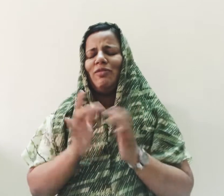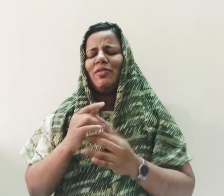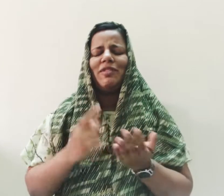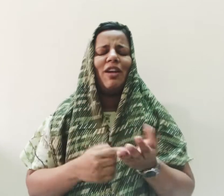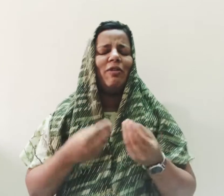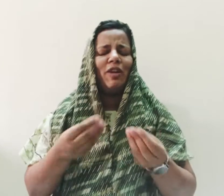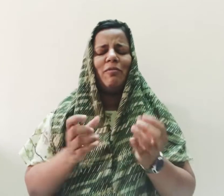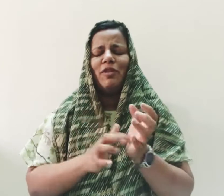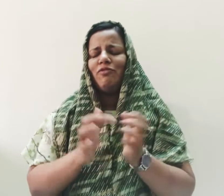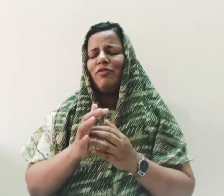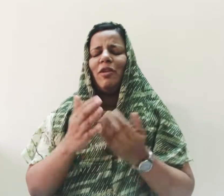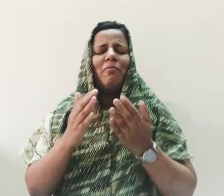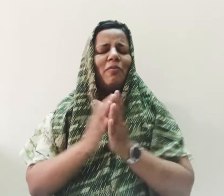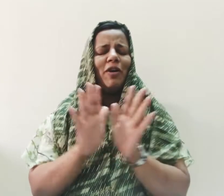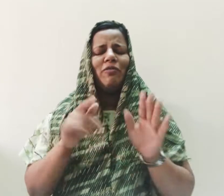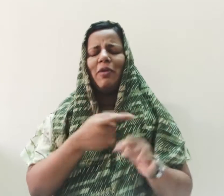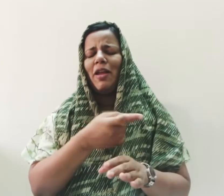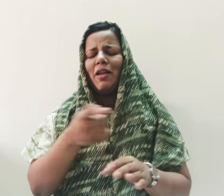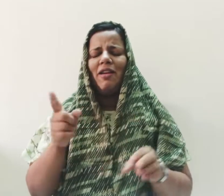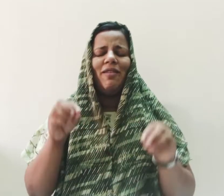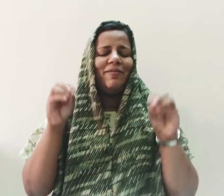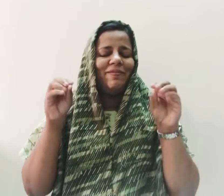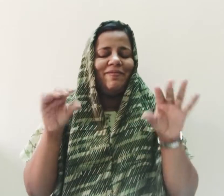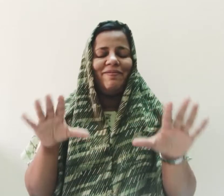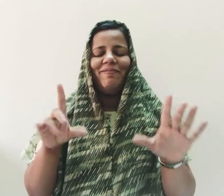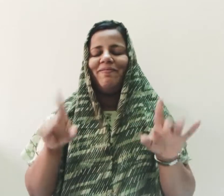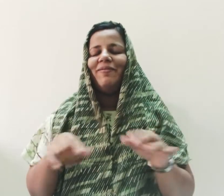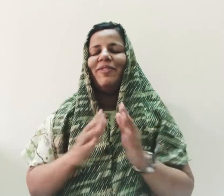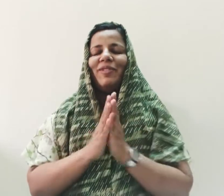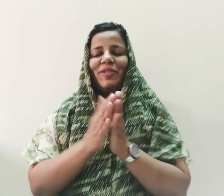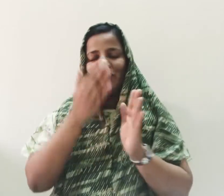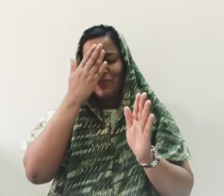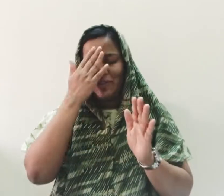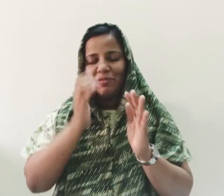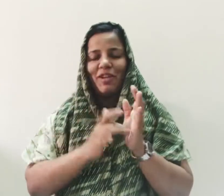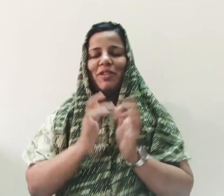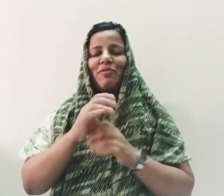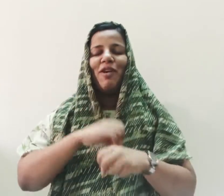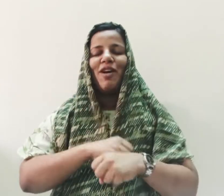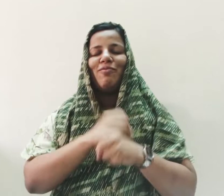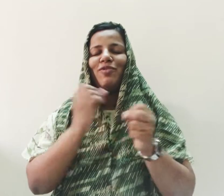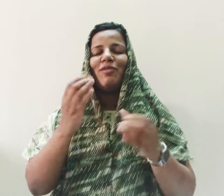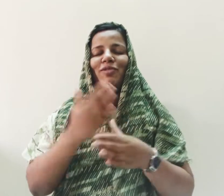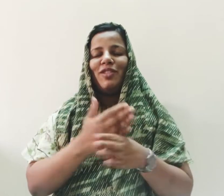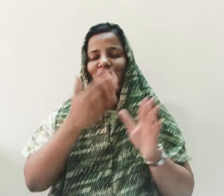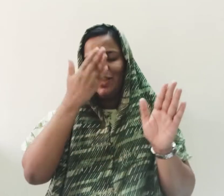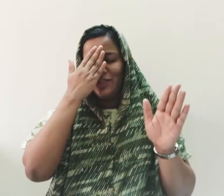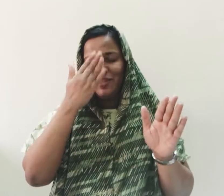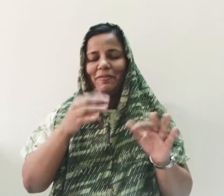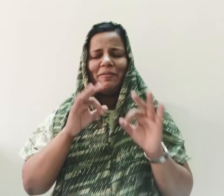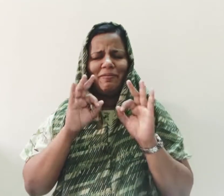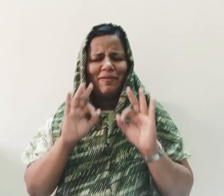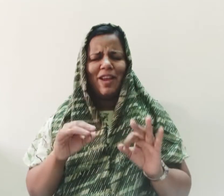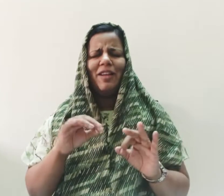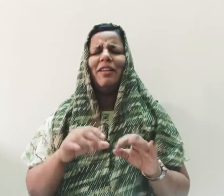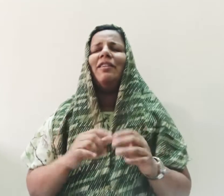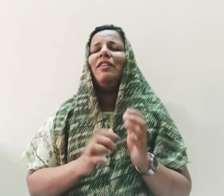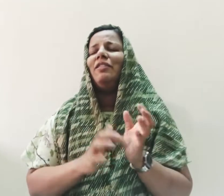സഹായിക്കണം. ഞങ്ങളുടെ മഹത്വം തൻ്റെ കുഞ്ഞുങ്ങളുടെ മേൽ വ്യാപരിക്കുന്നതിന് സ്തോത്രം. അത്ഭുതങ്ങളെ കർത്താവ് ചെയ്യുന്നതിന് സ്തോത്രം. എല്ലാം ചന്തോചിതവുമായി